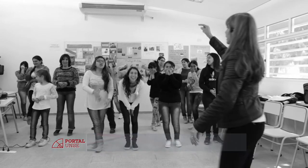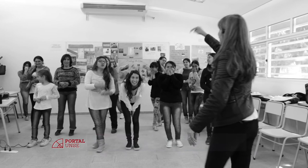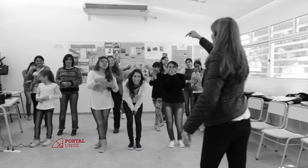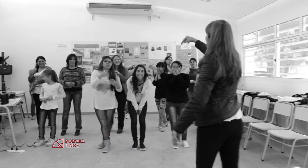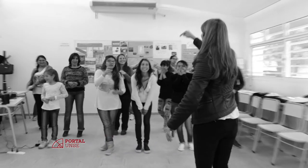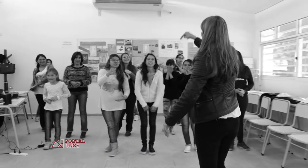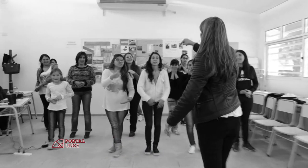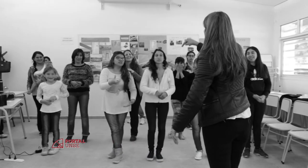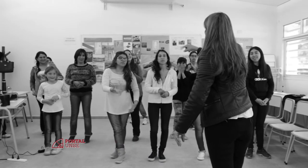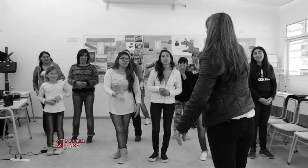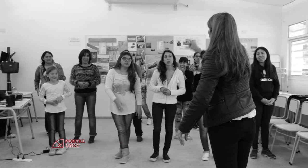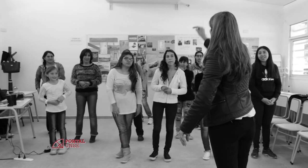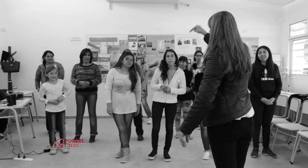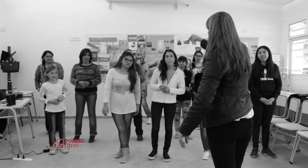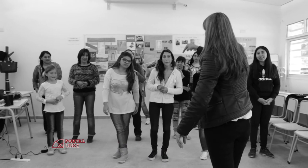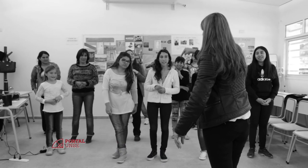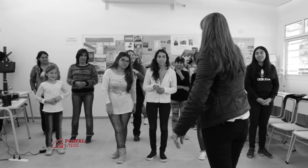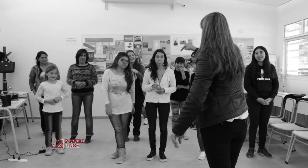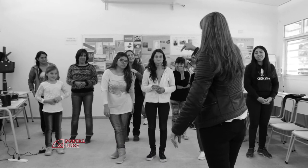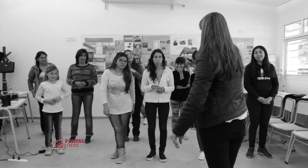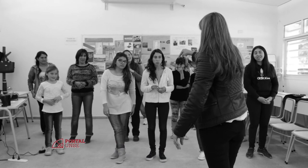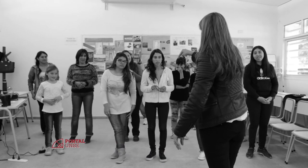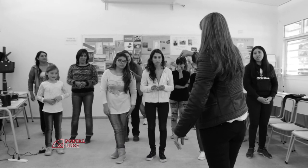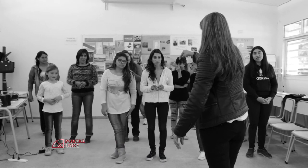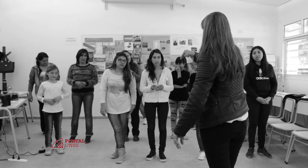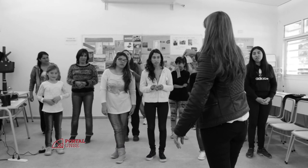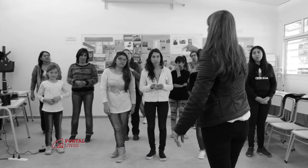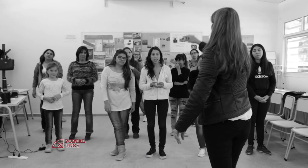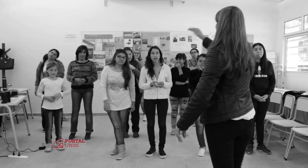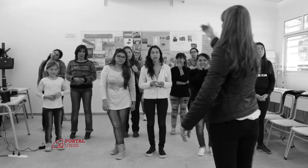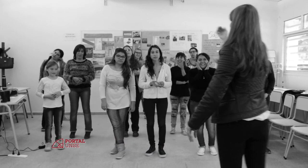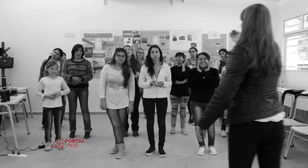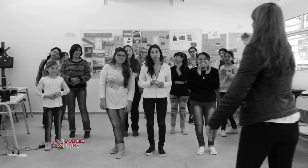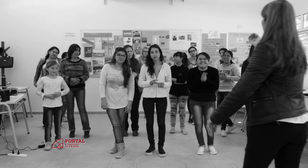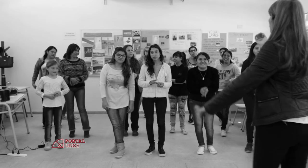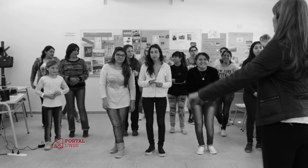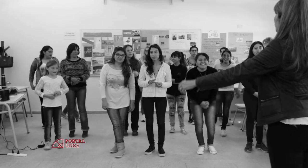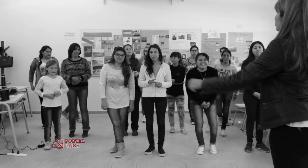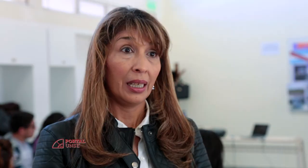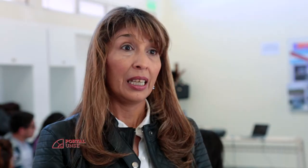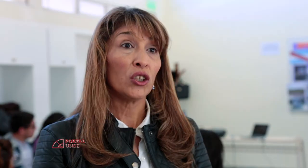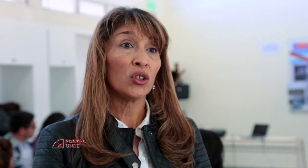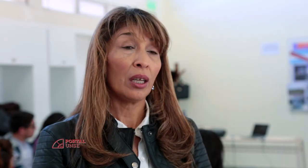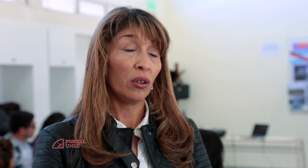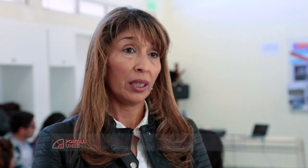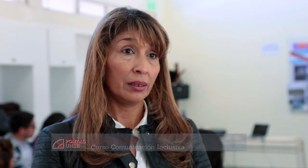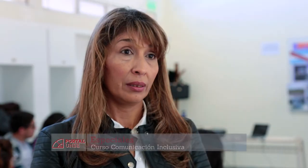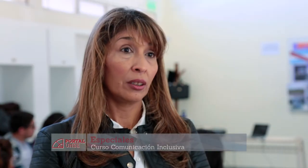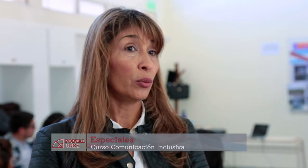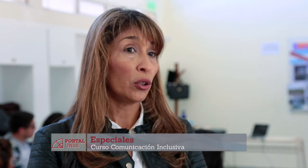La sociedad no conoce, no tiene idea la cantidad de personas sordas que hay. Ellos ahora, como son